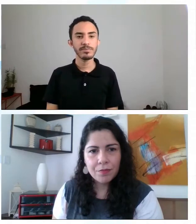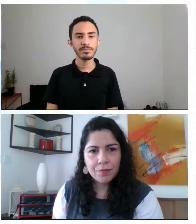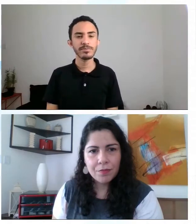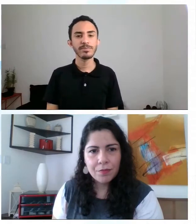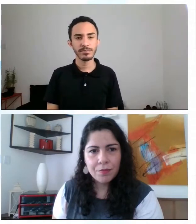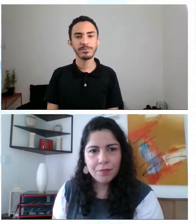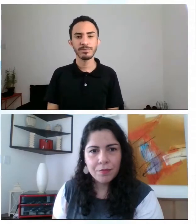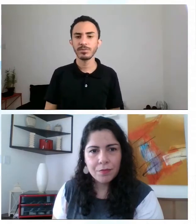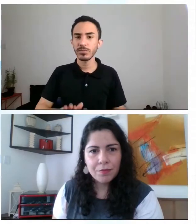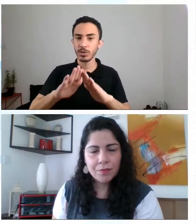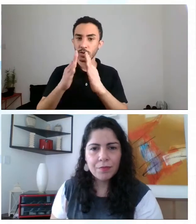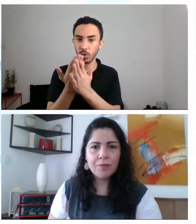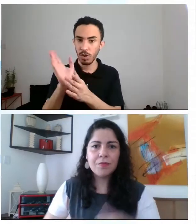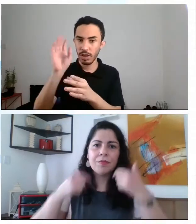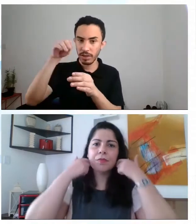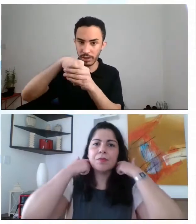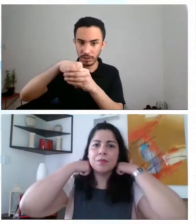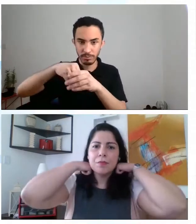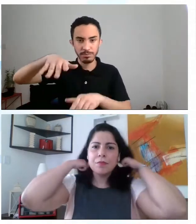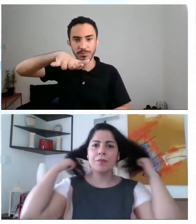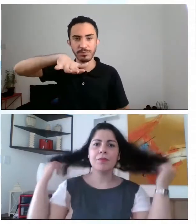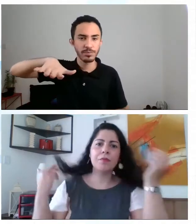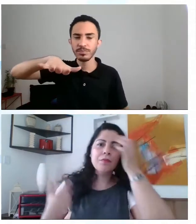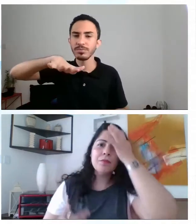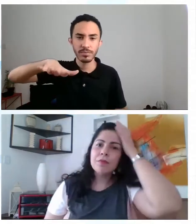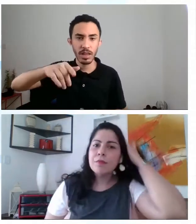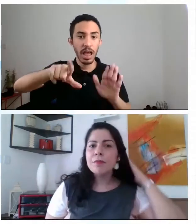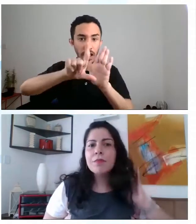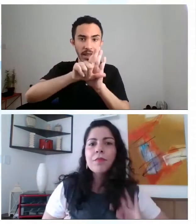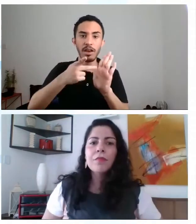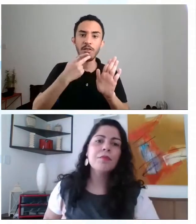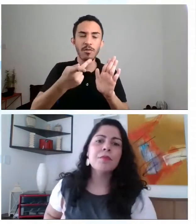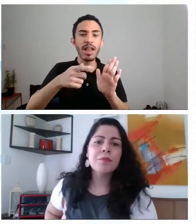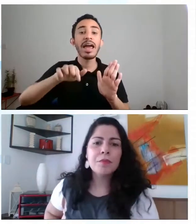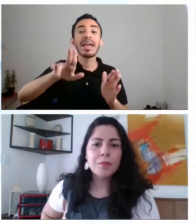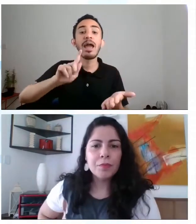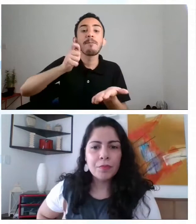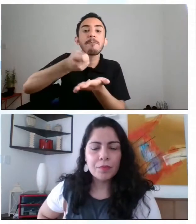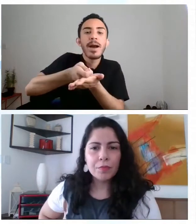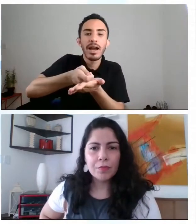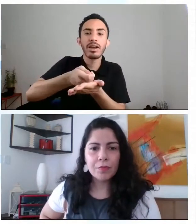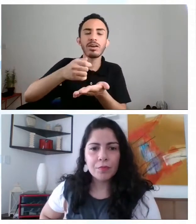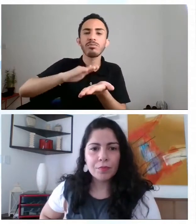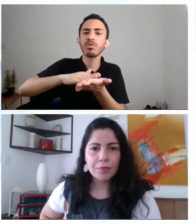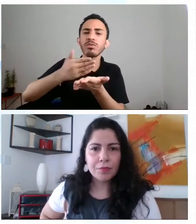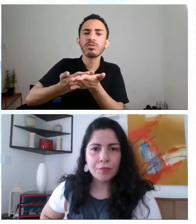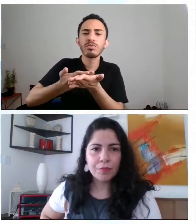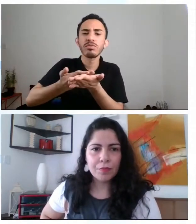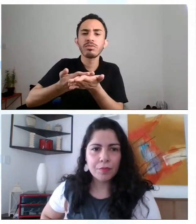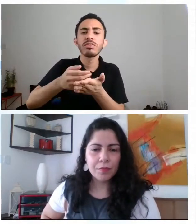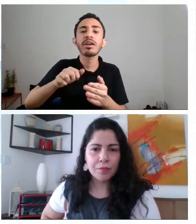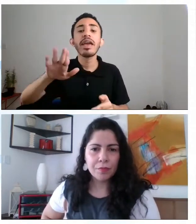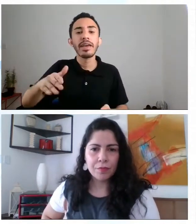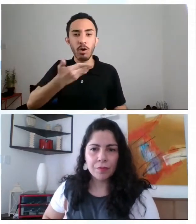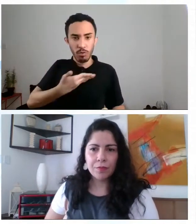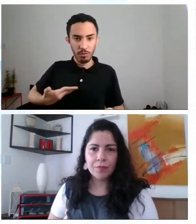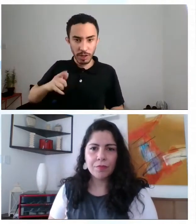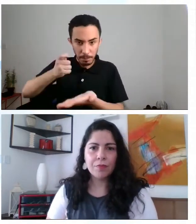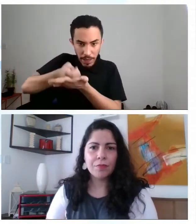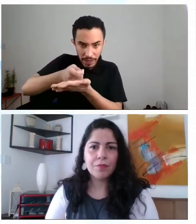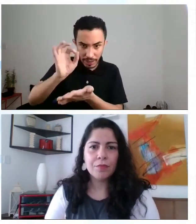na escola, na lei determina quem paga esse profissional? É o próprio Estado?